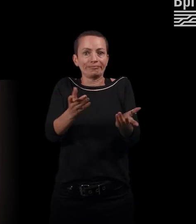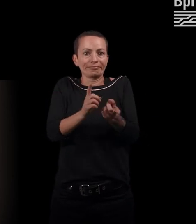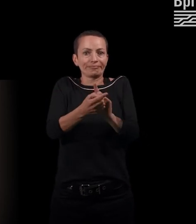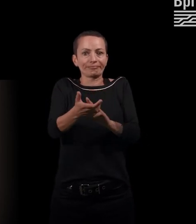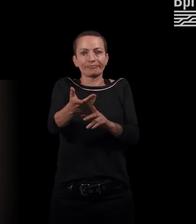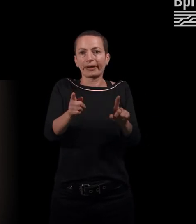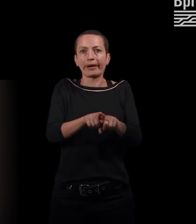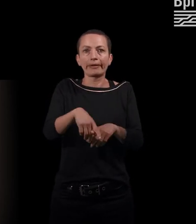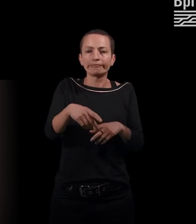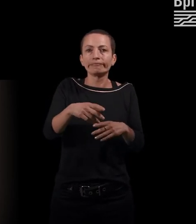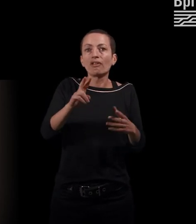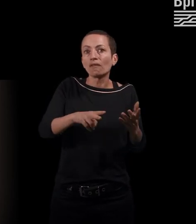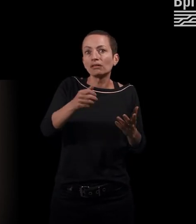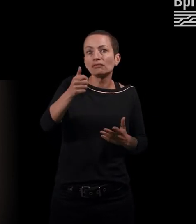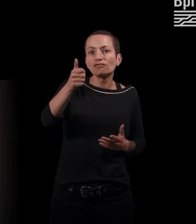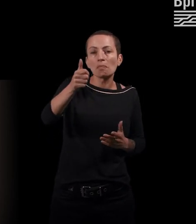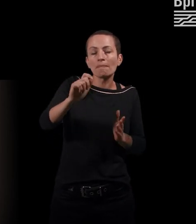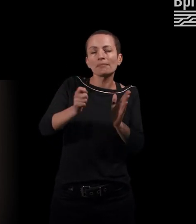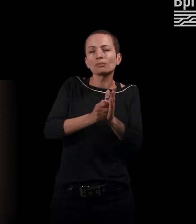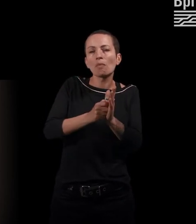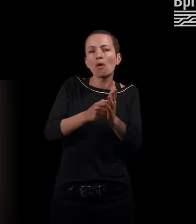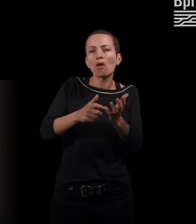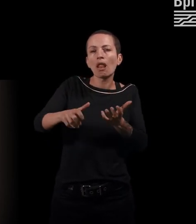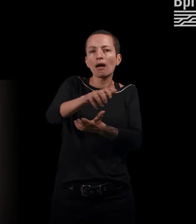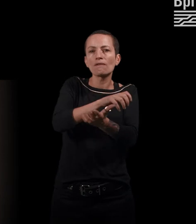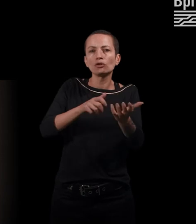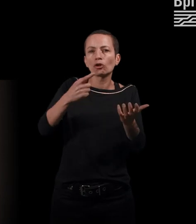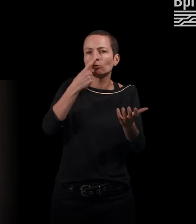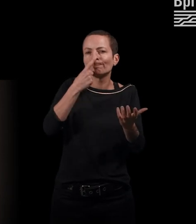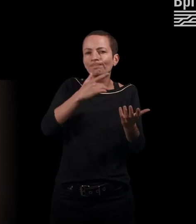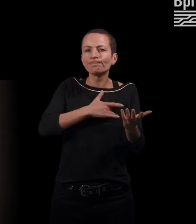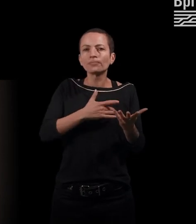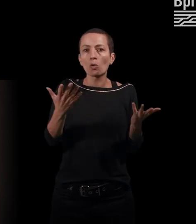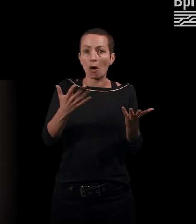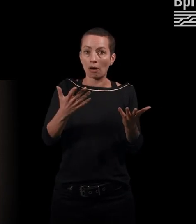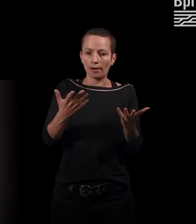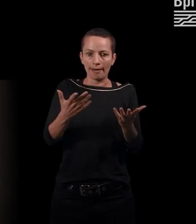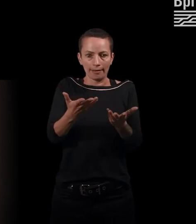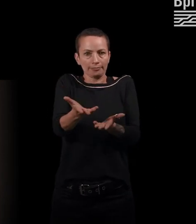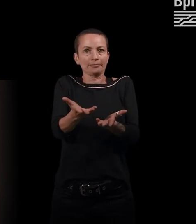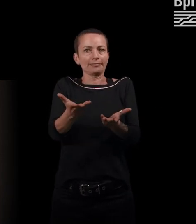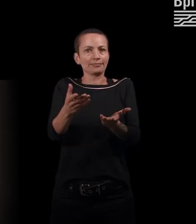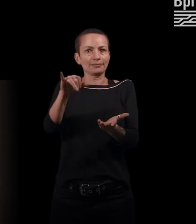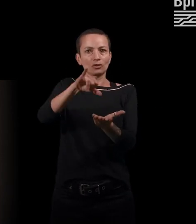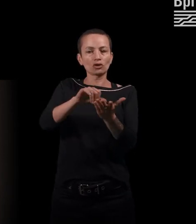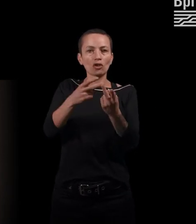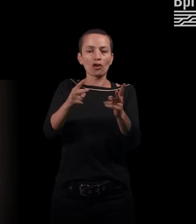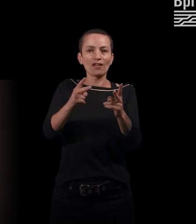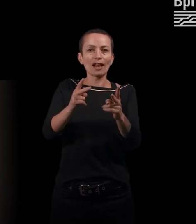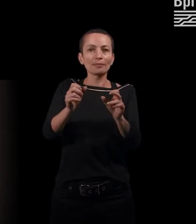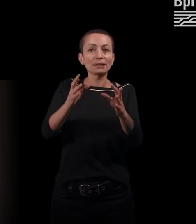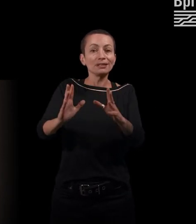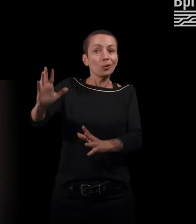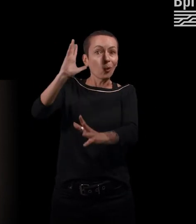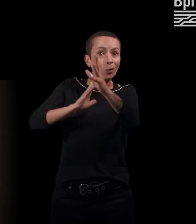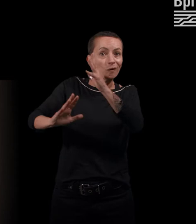et qui finalement... Qu'est-ce que vous avez à ce moment-là, lors de la Révolution? Vous avez le sentiment de peut-être vivre ce centre-ville d'âge d'or